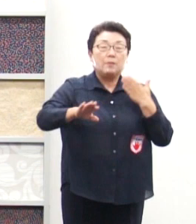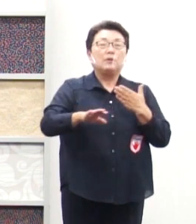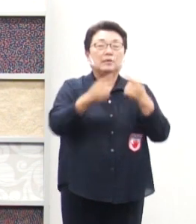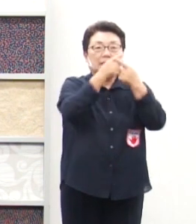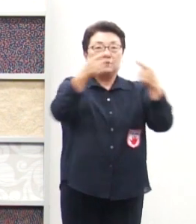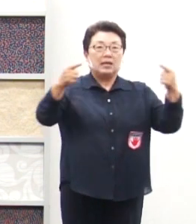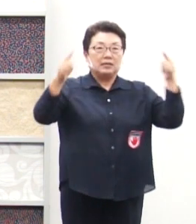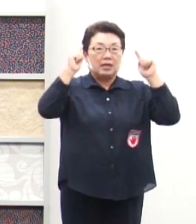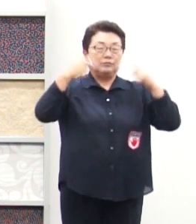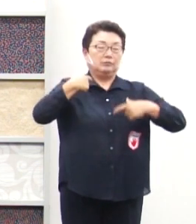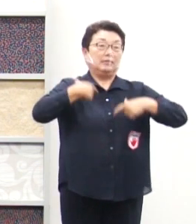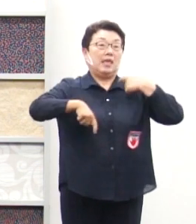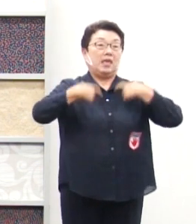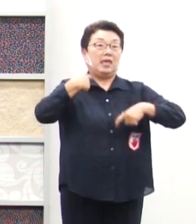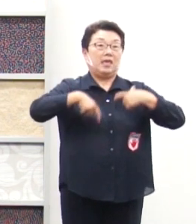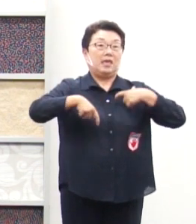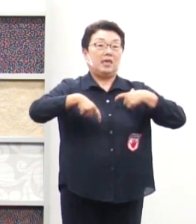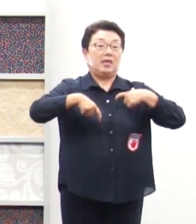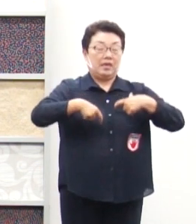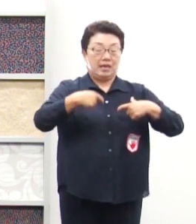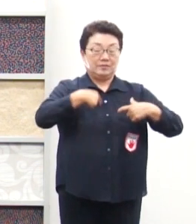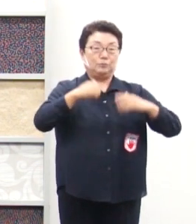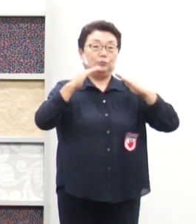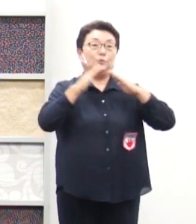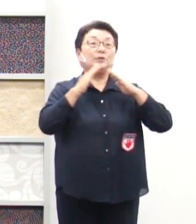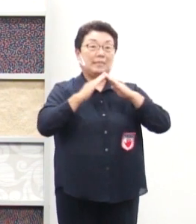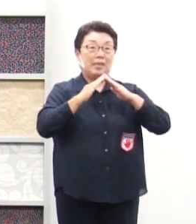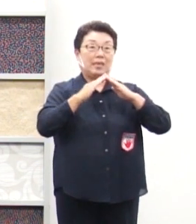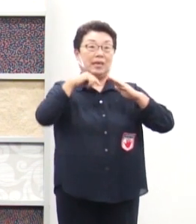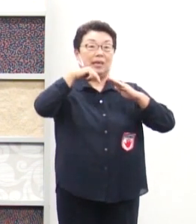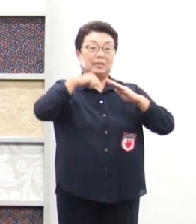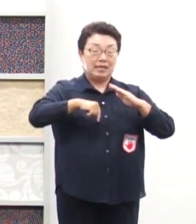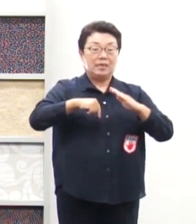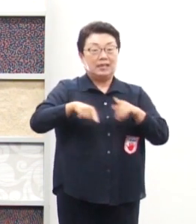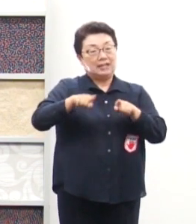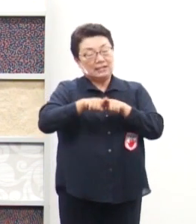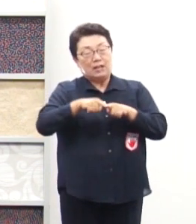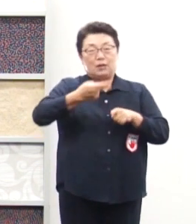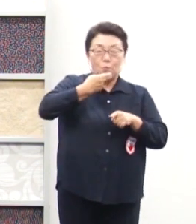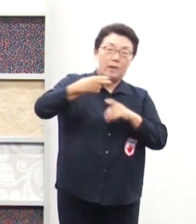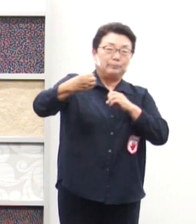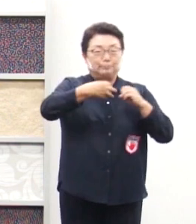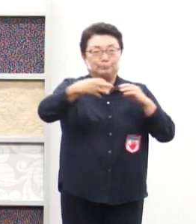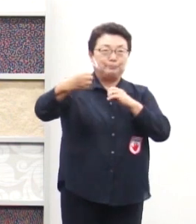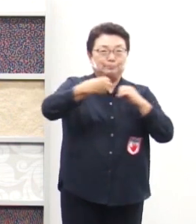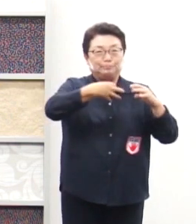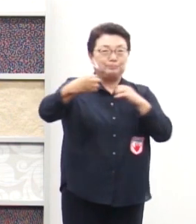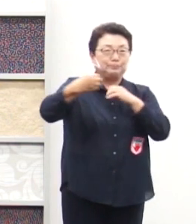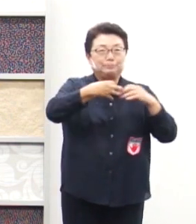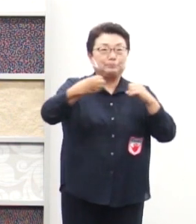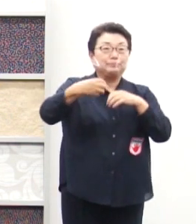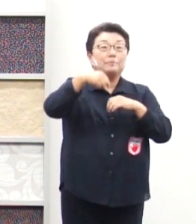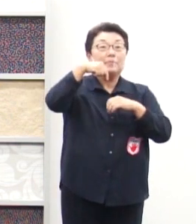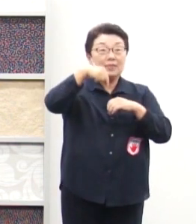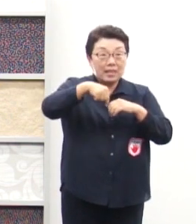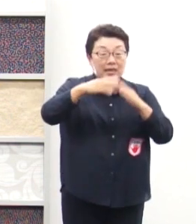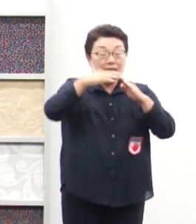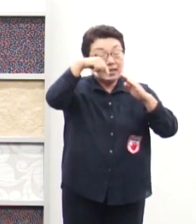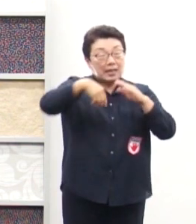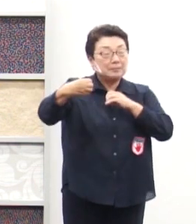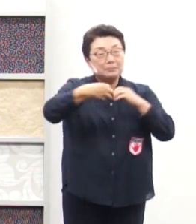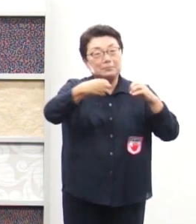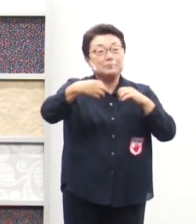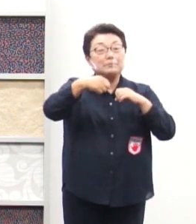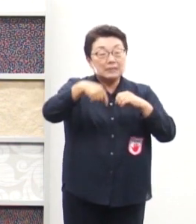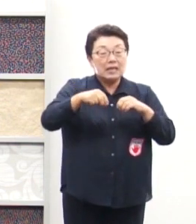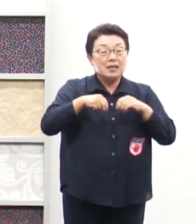生の方々が自宅で長時間会食を行って、その中で、感染